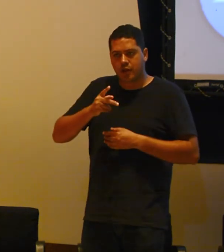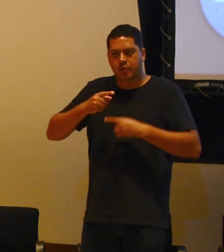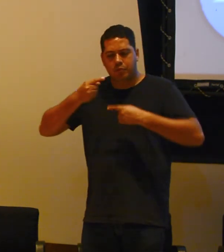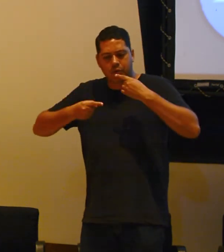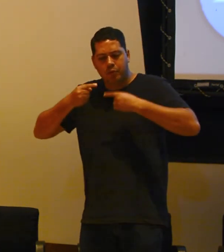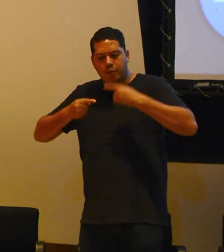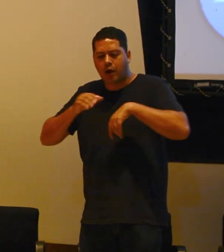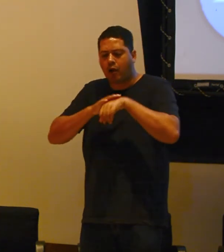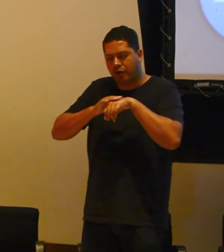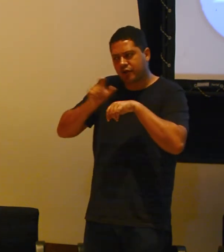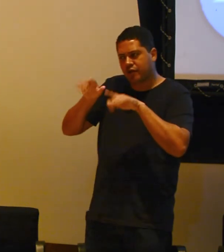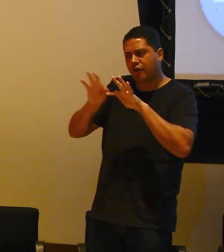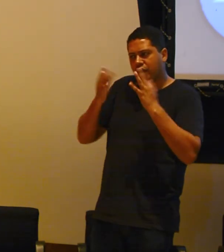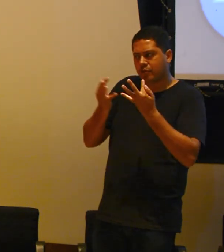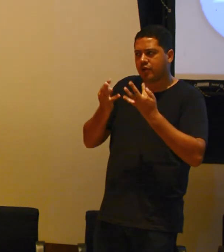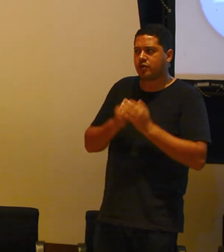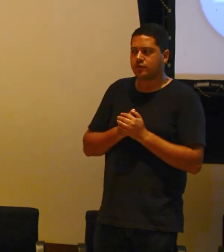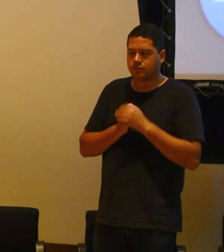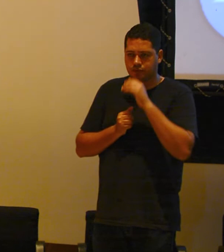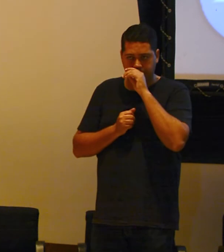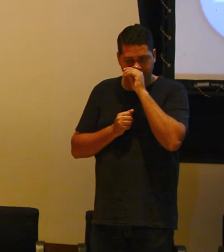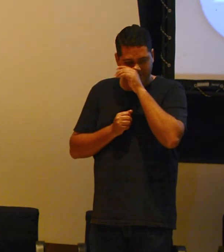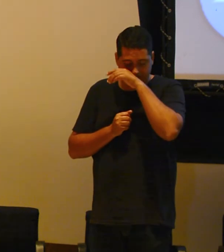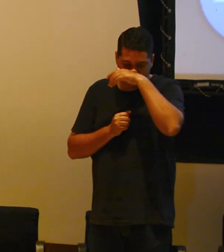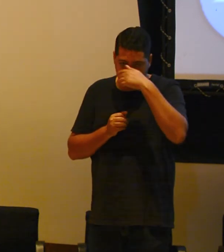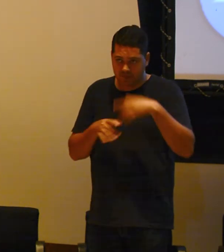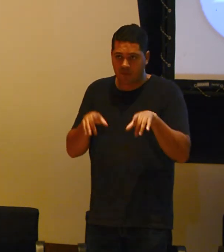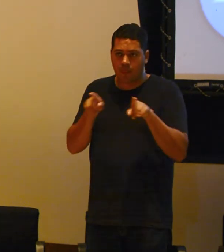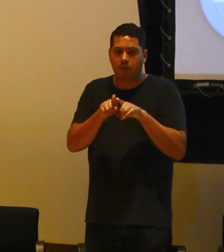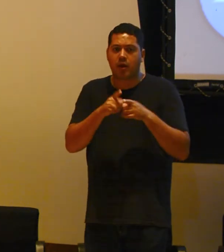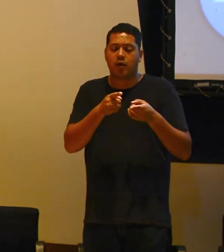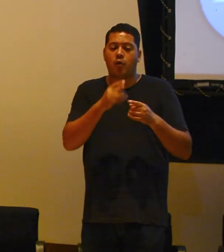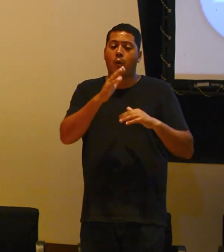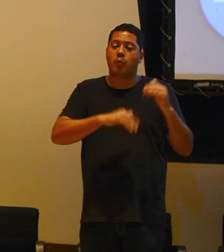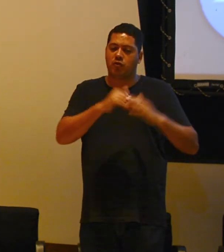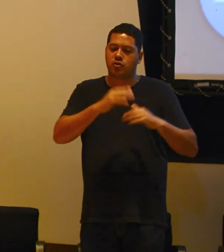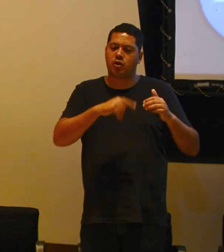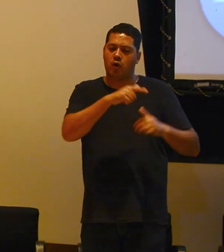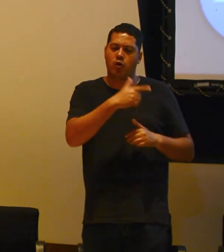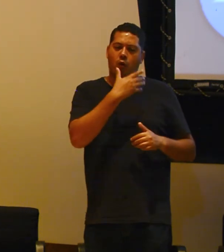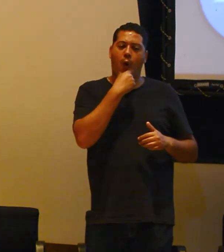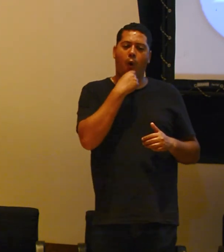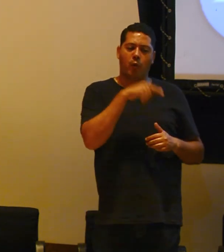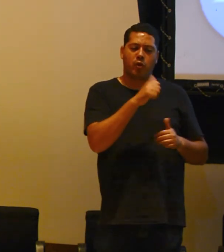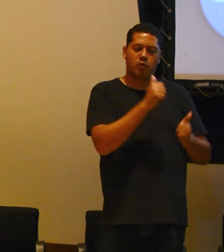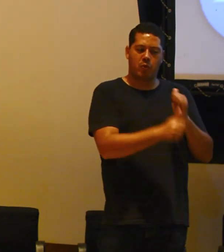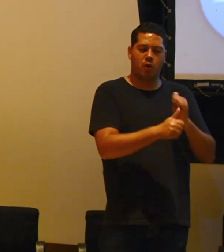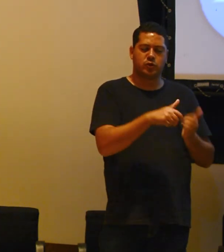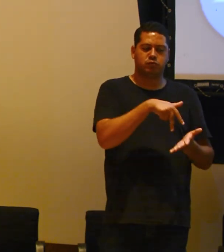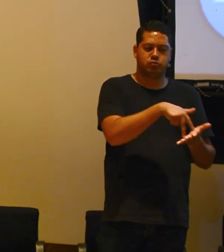pensar, será que o profissional seria esse jogador? Será que é quando a gente está ali, né, no